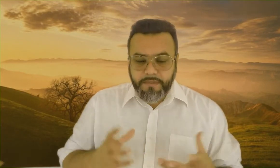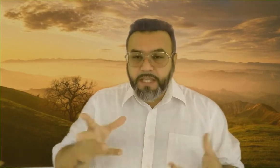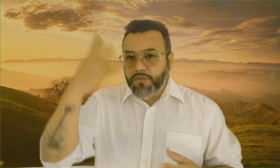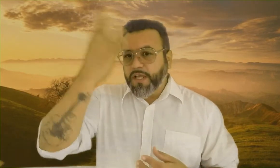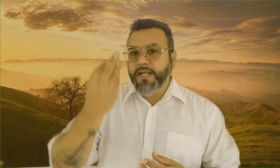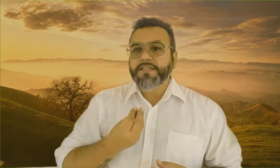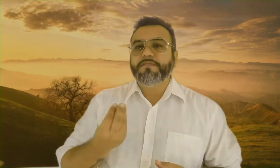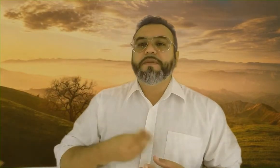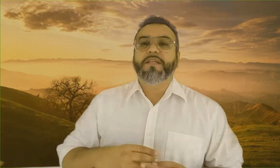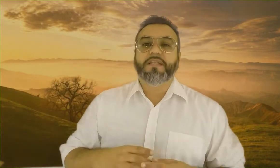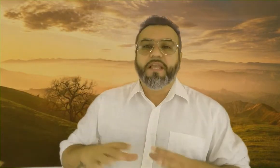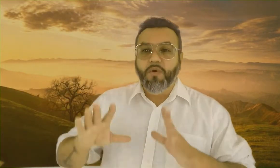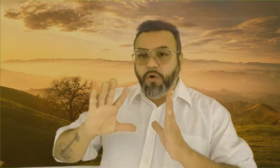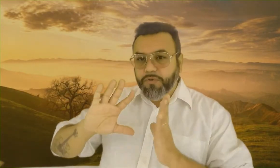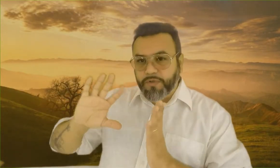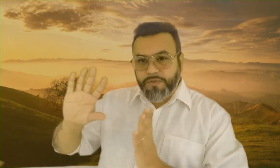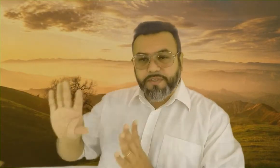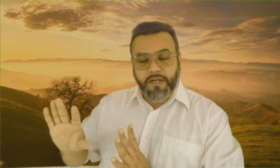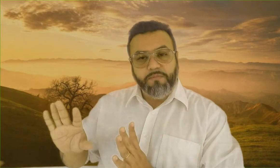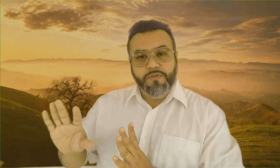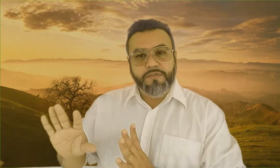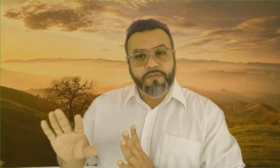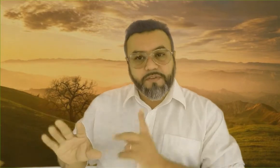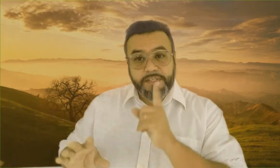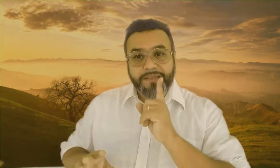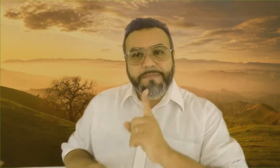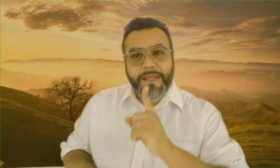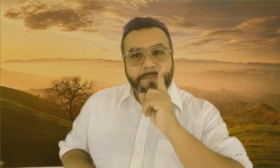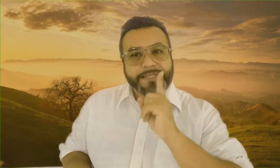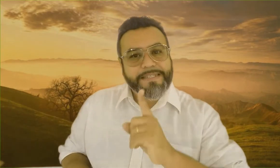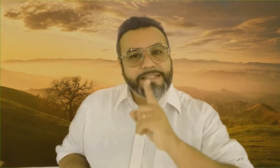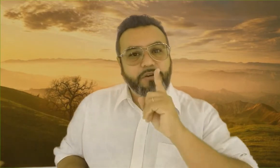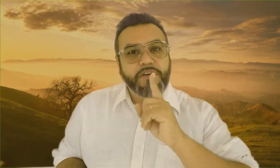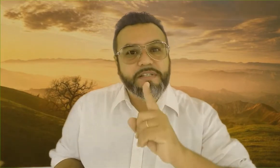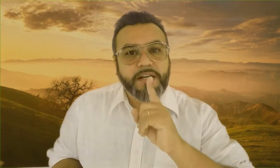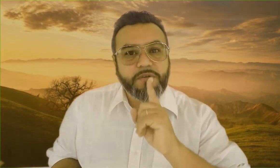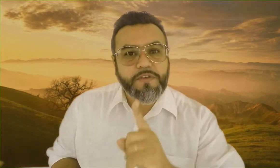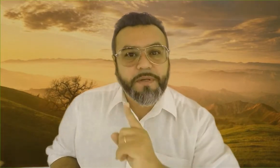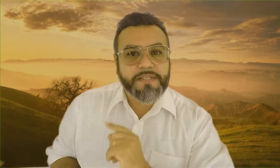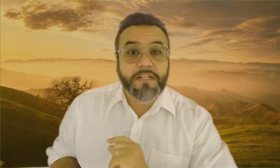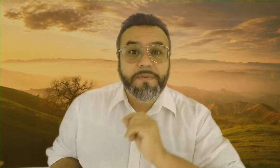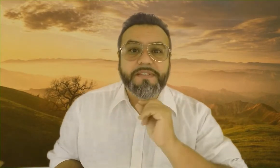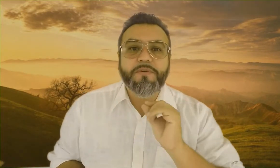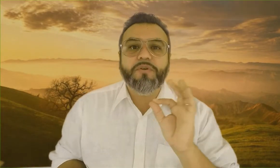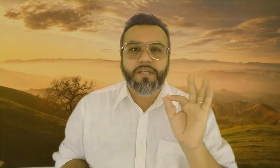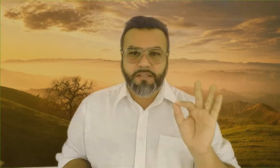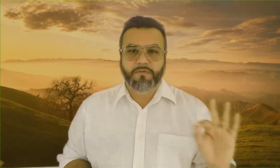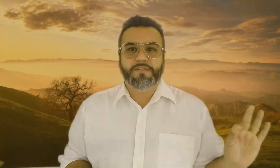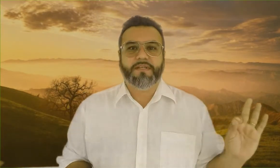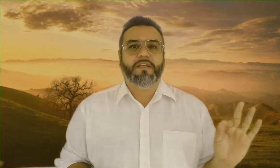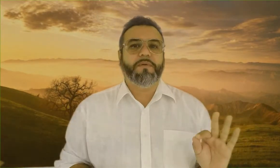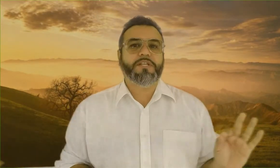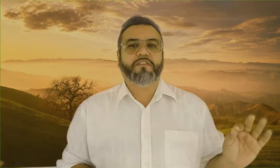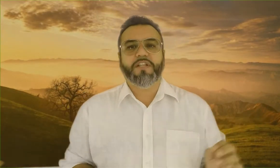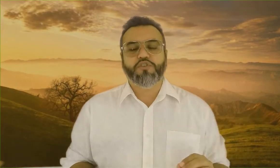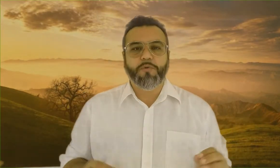Dentro da casa espírita que tem outros termos, você também precisa conversar com o seu palestrante para saber o que está acontecendo. De repente ele está falando sobre o homem